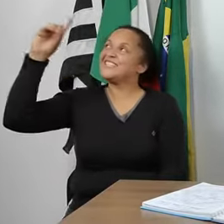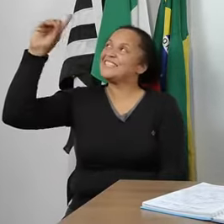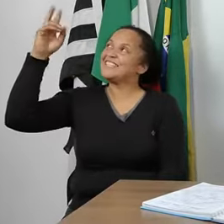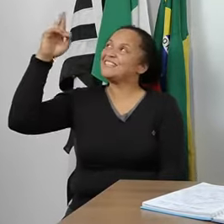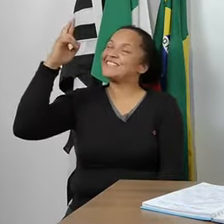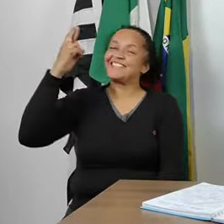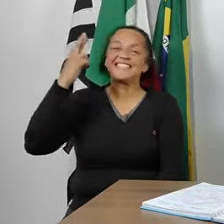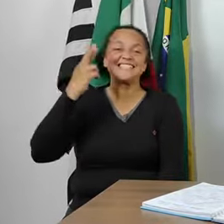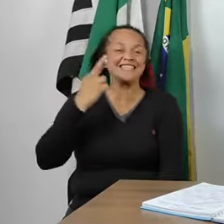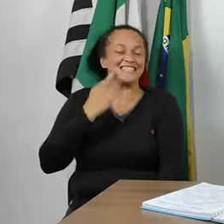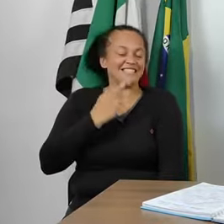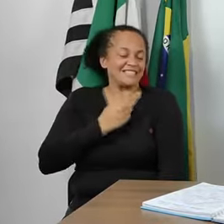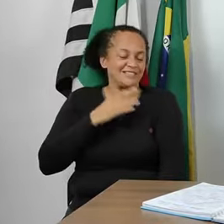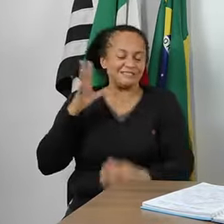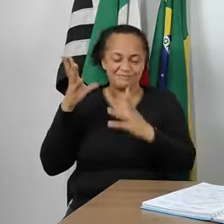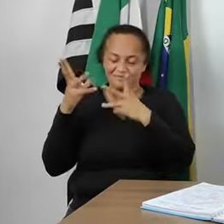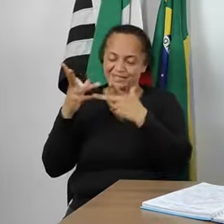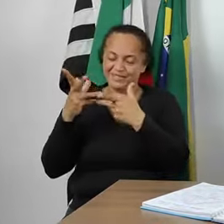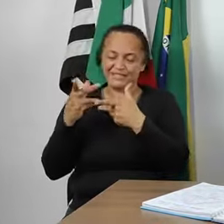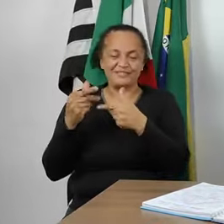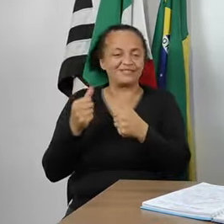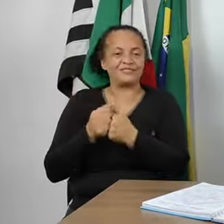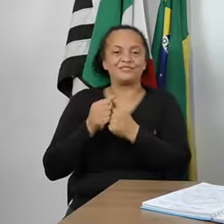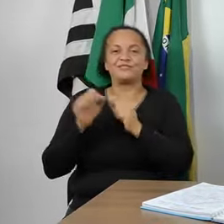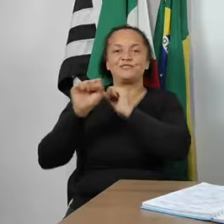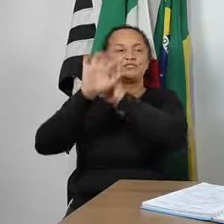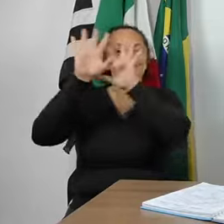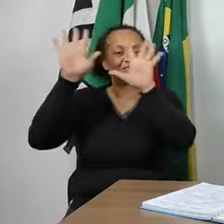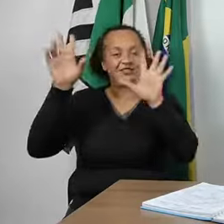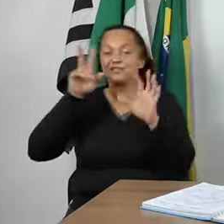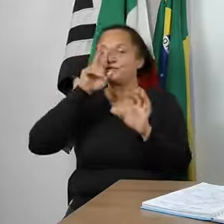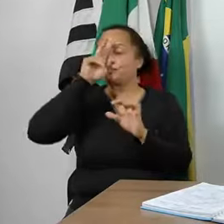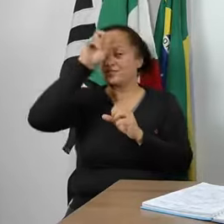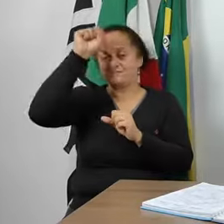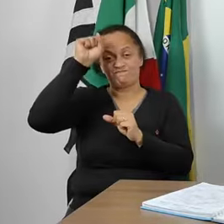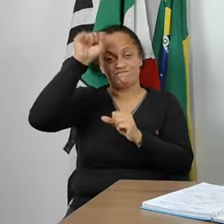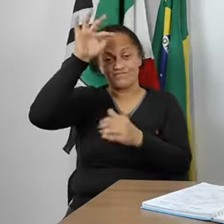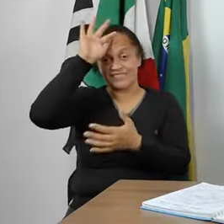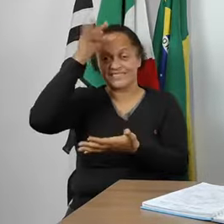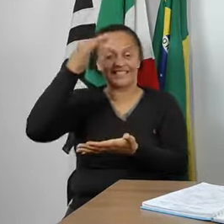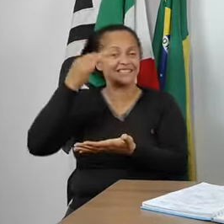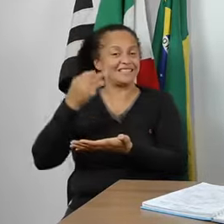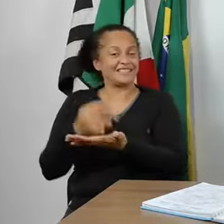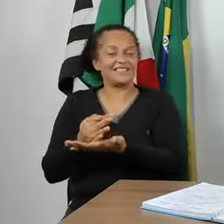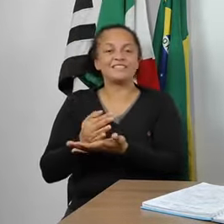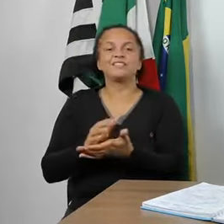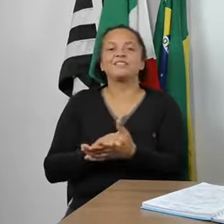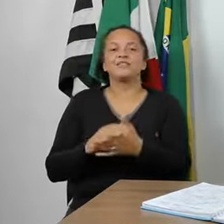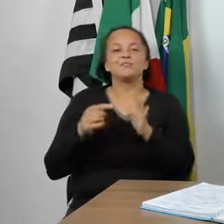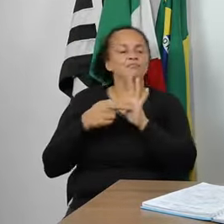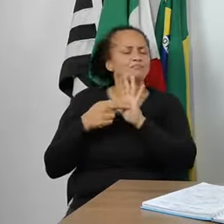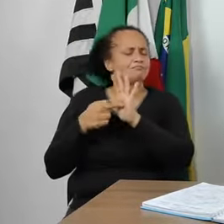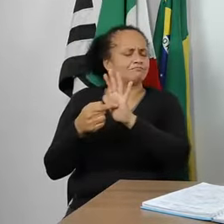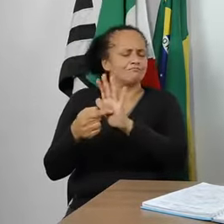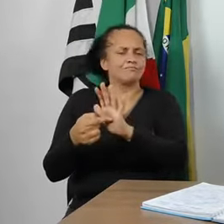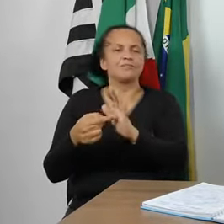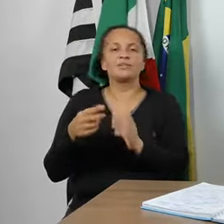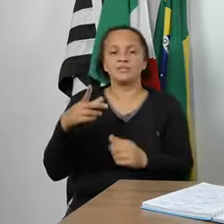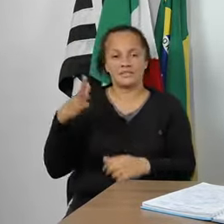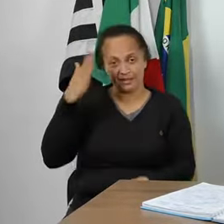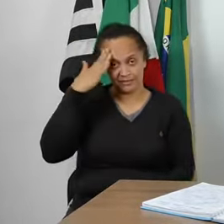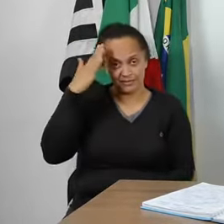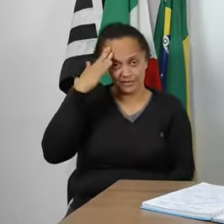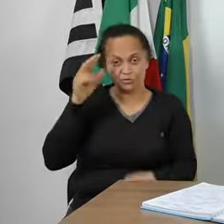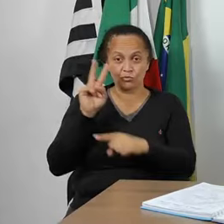área é tão glorioso, é tão maravilhoso. Isso fortalece a nossa fé, isso nos ergue por dentro, a gente vê o cuidado, o amor, a